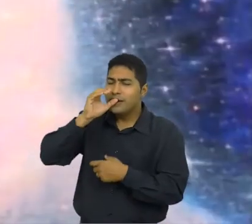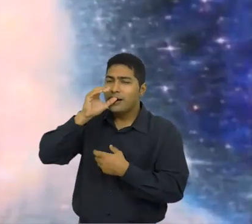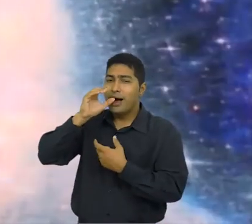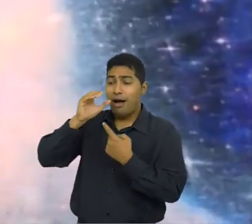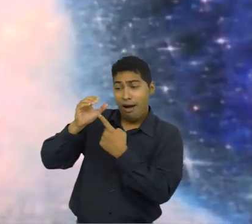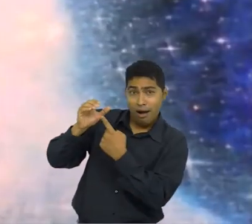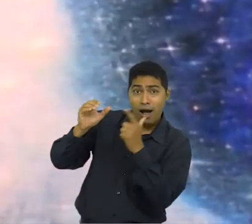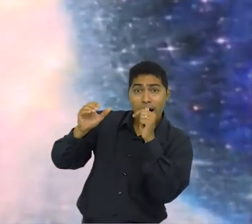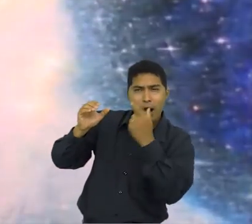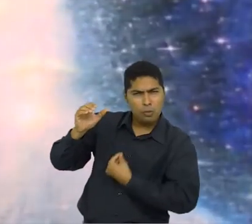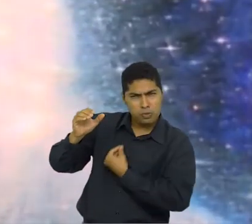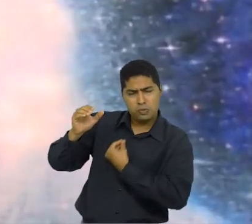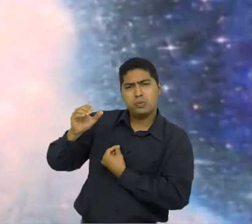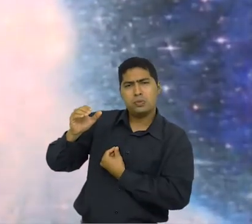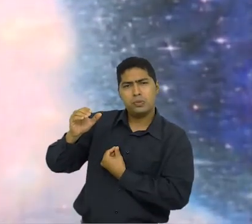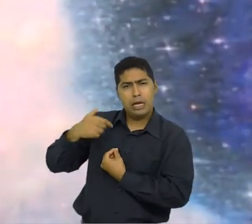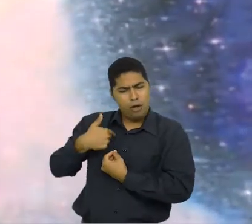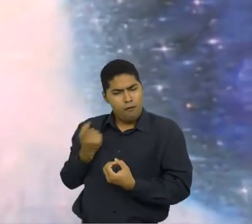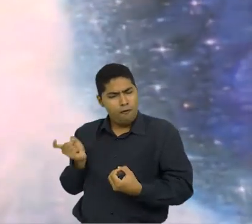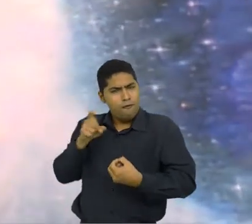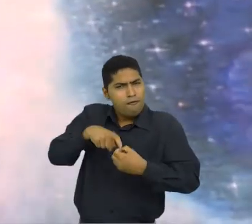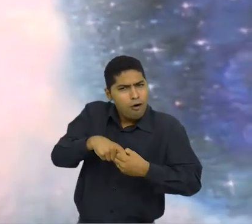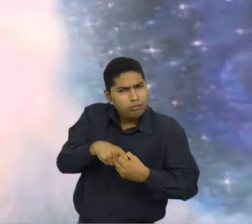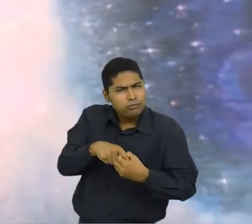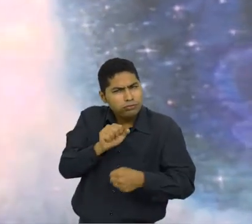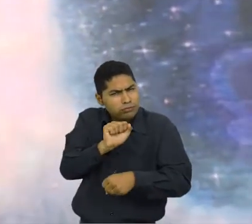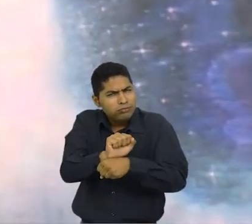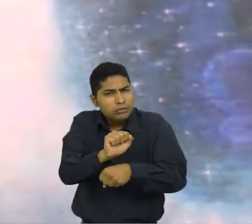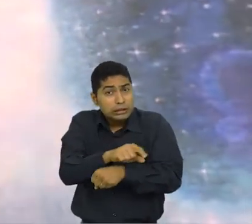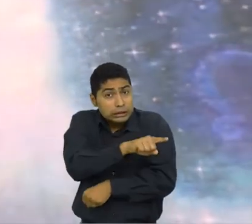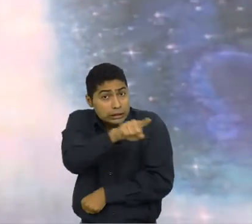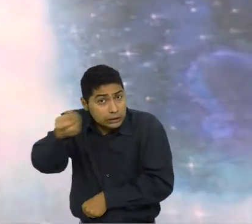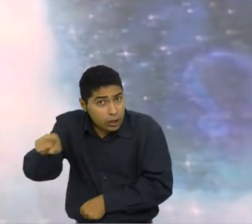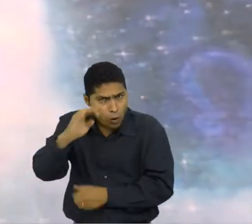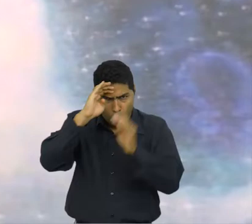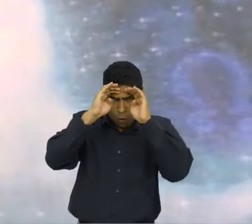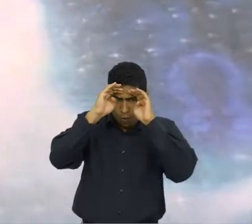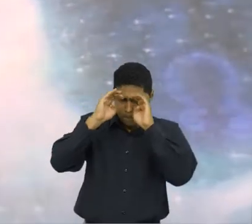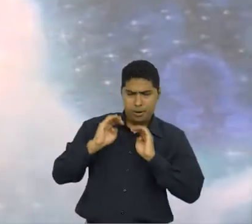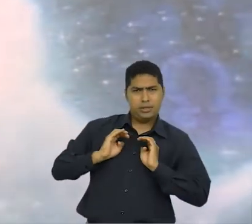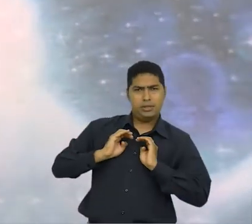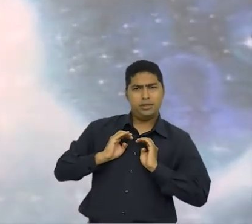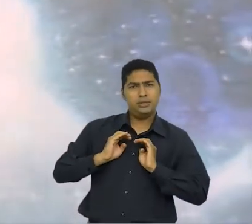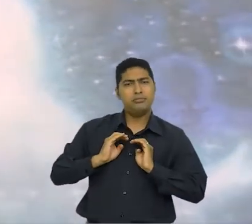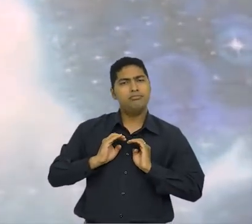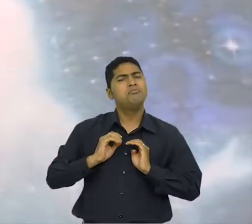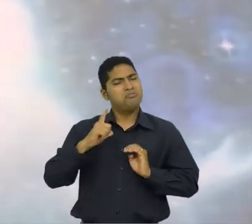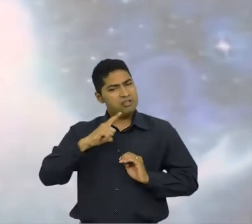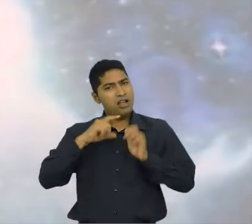vida. Eu voltarei logo. Quem obedecer às minhas palavras será abençoado. Quem obedecer